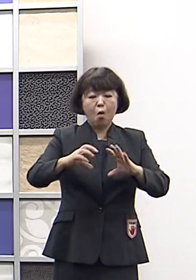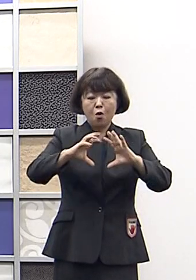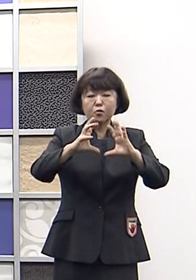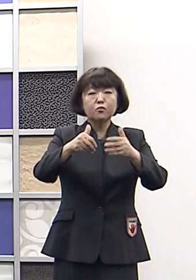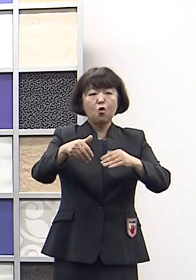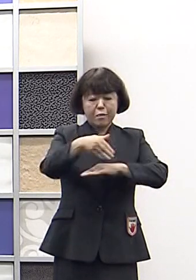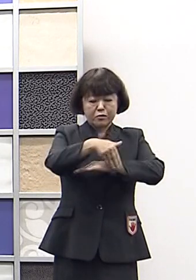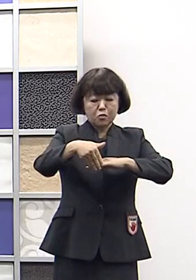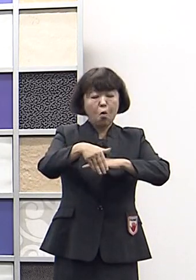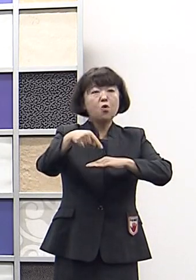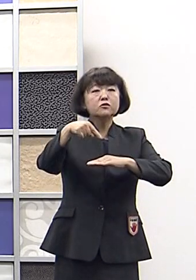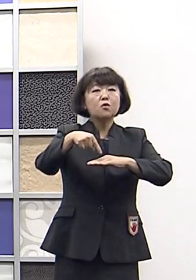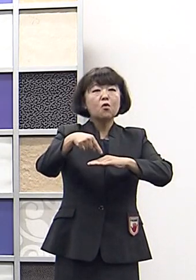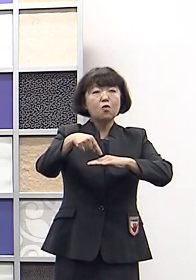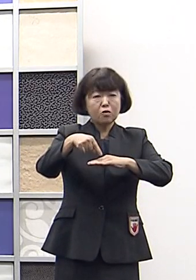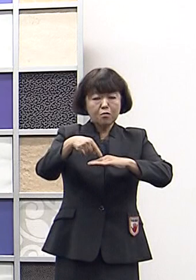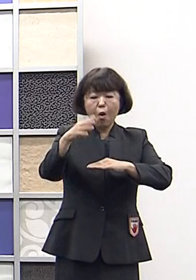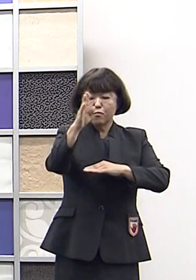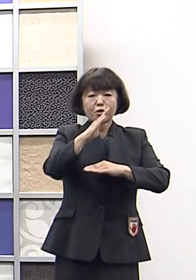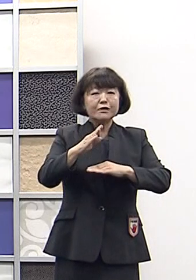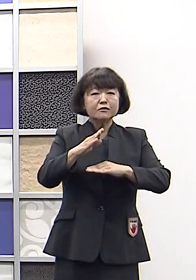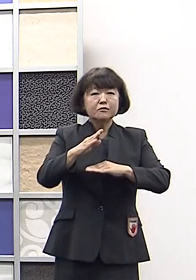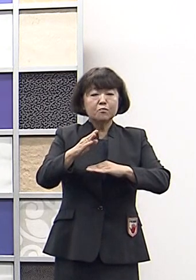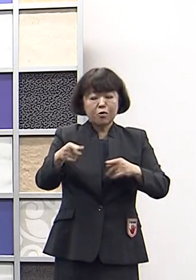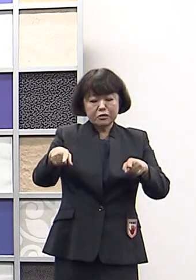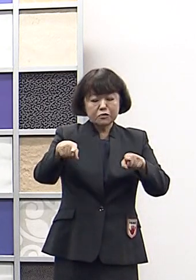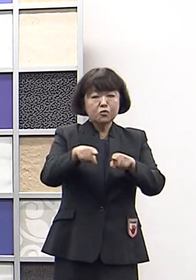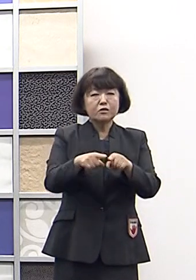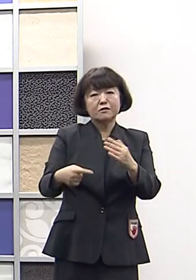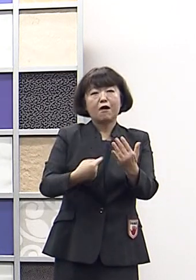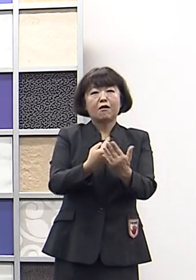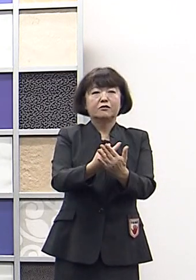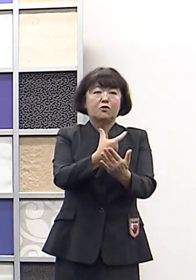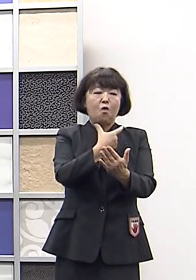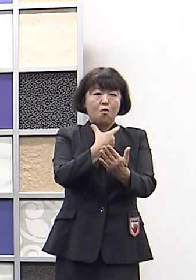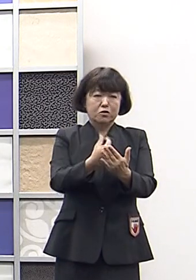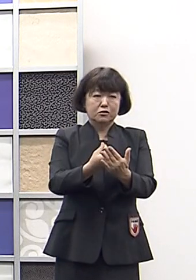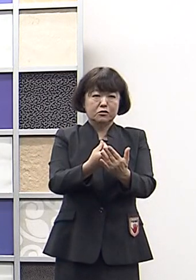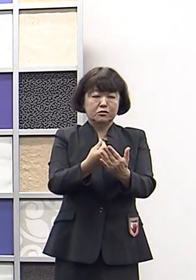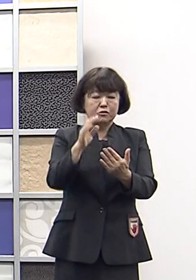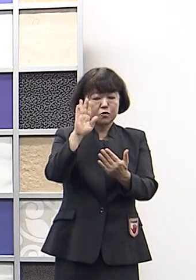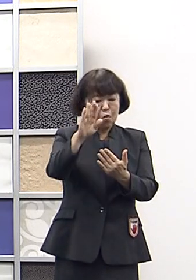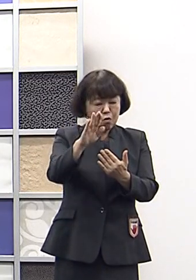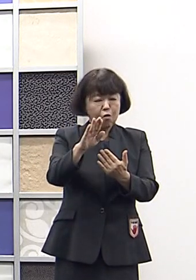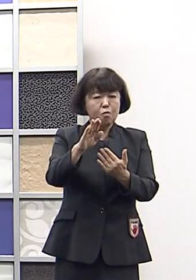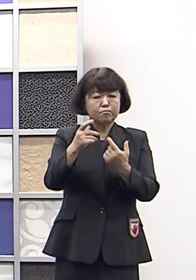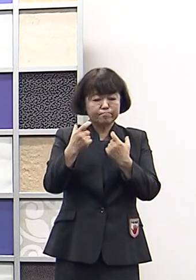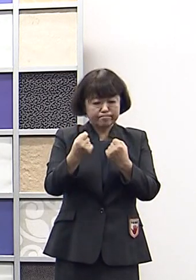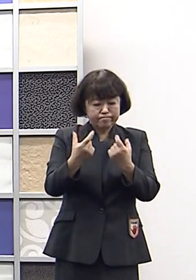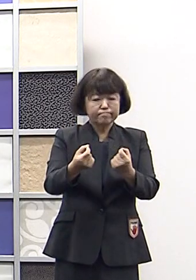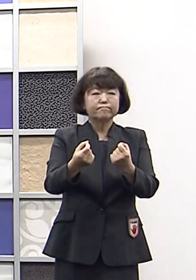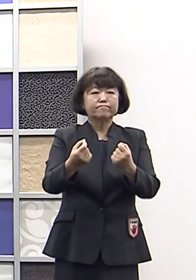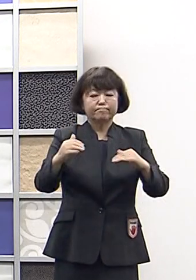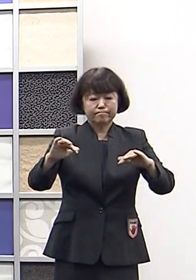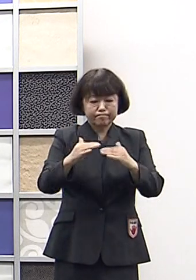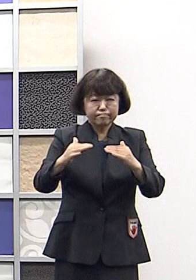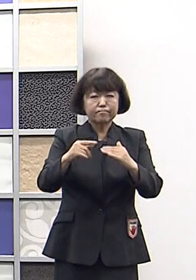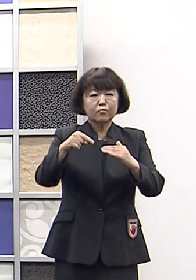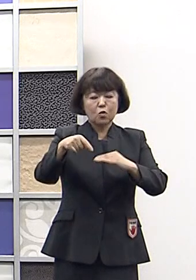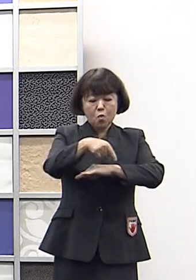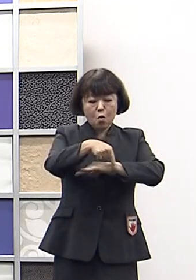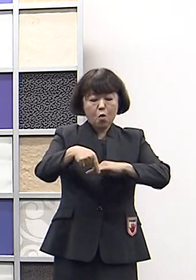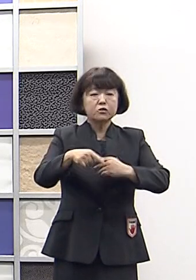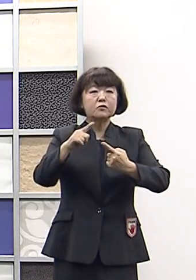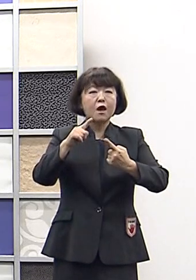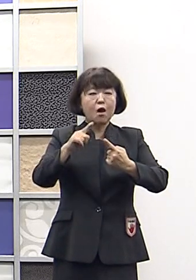ナスジェライス州のご参画をいただきたいと考えておりまして、今後しっかりと協議を進めていくとともに、 この構想に基づく